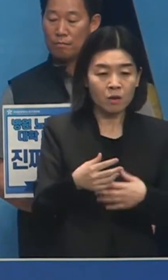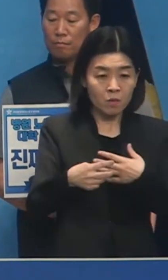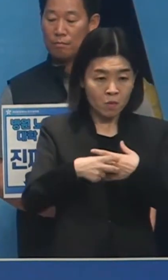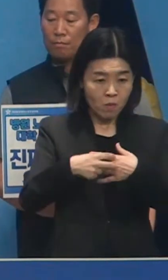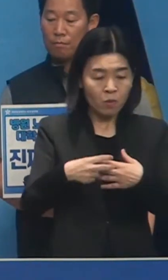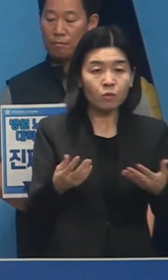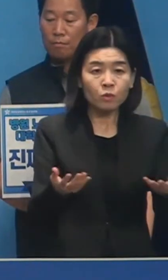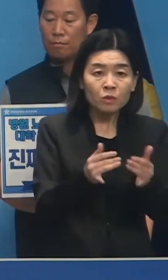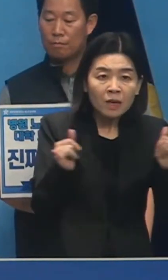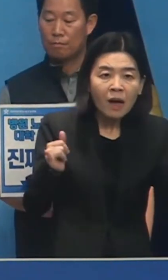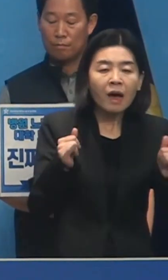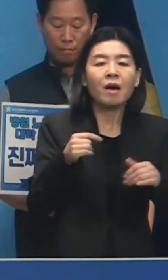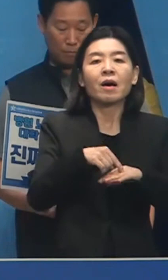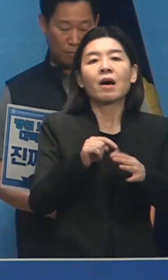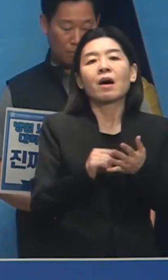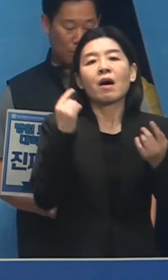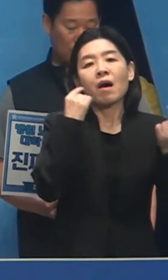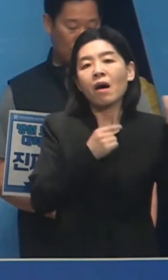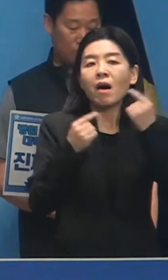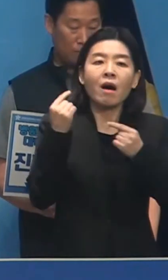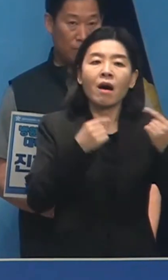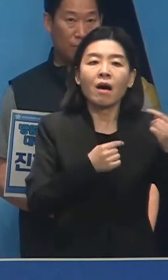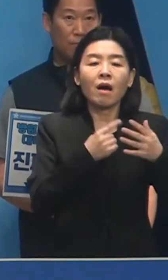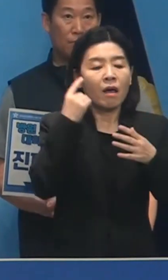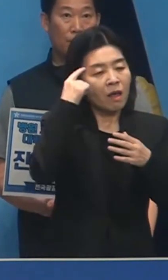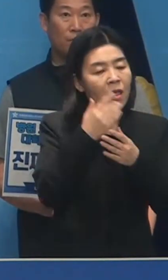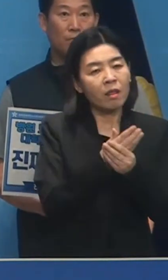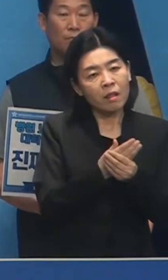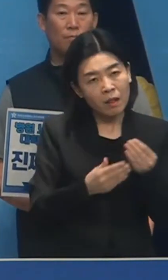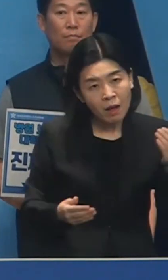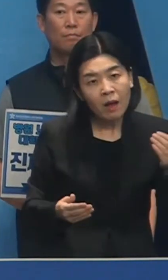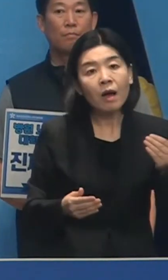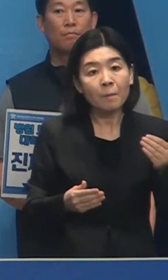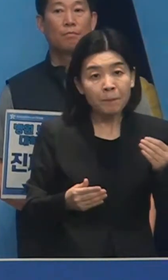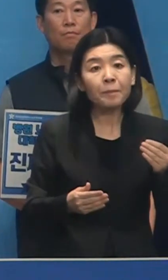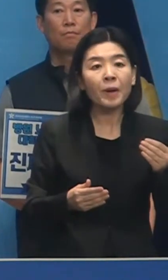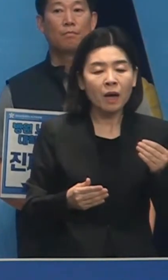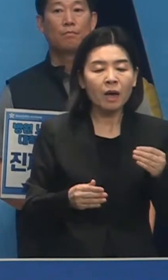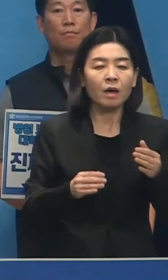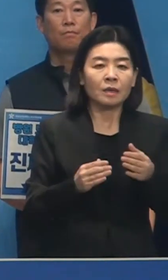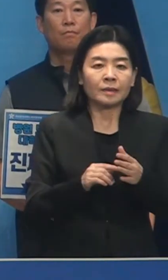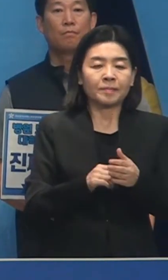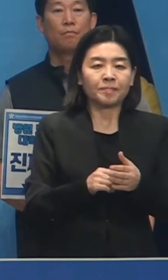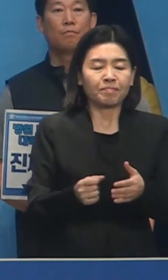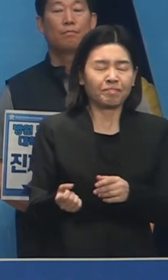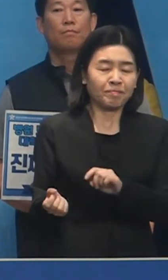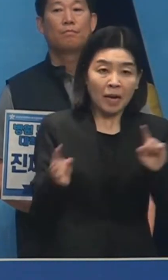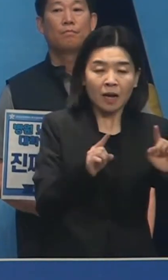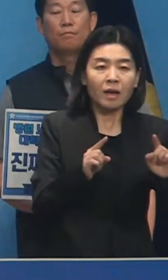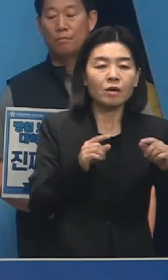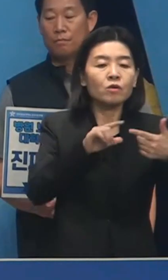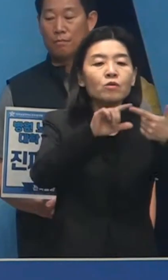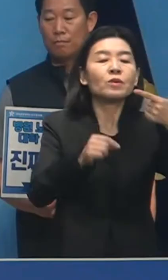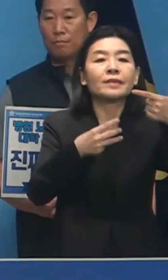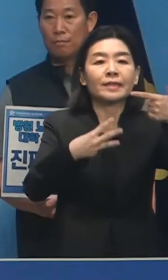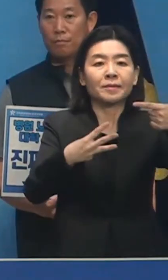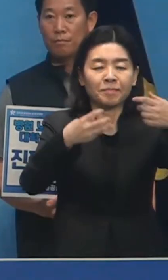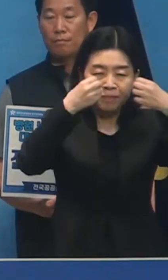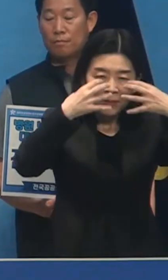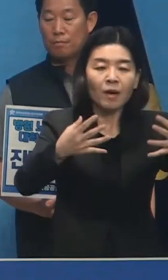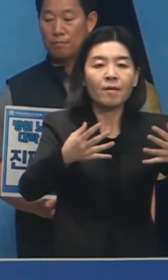상처받고 실망했습니다. 지난 상처를 딛고 비로소 오는 6월 3일에 새로운 희망을 품고자